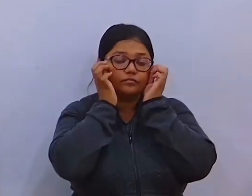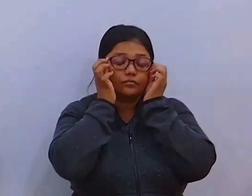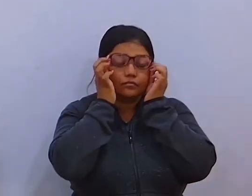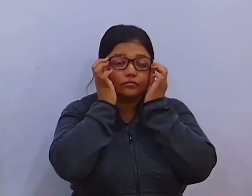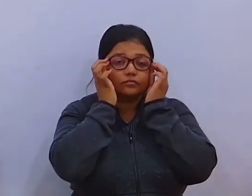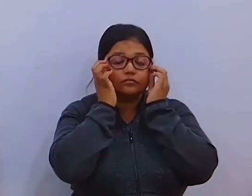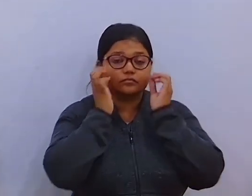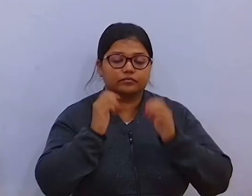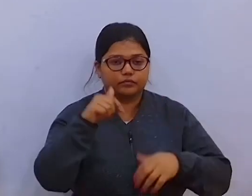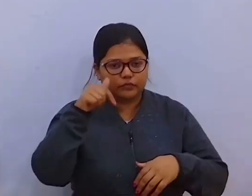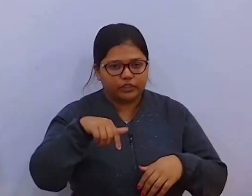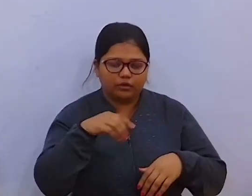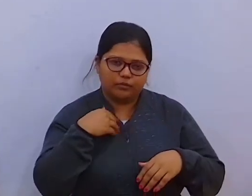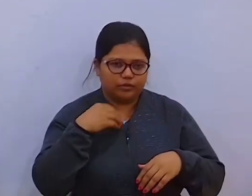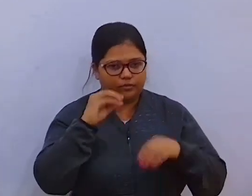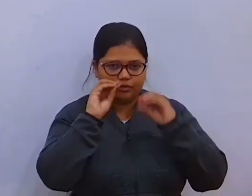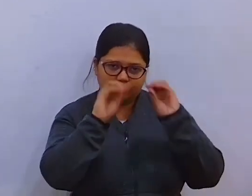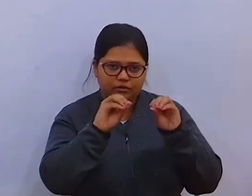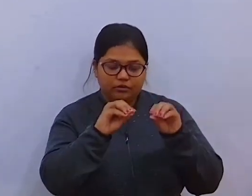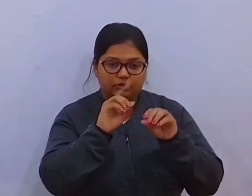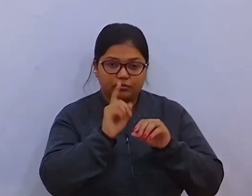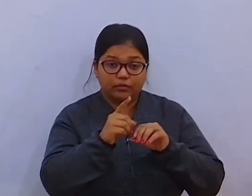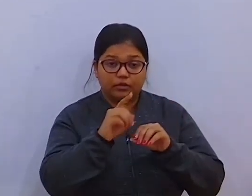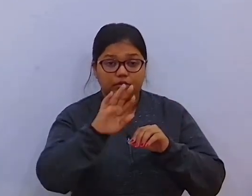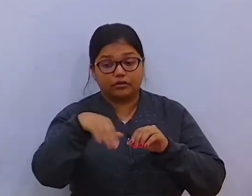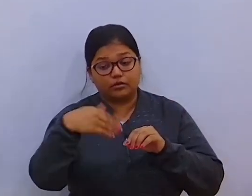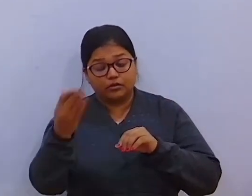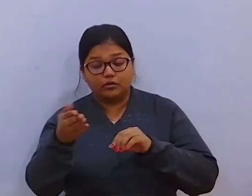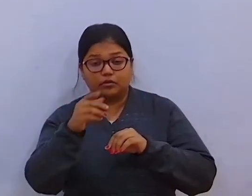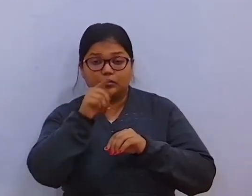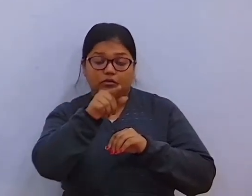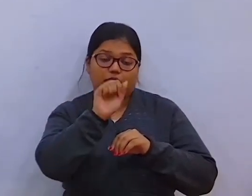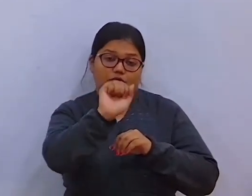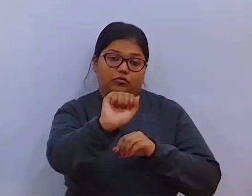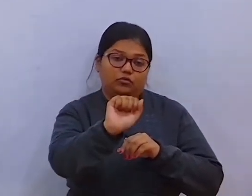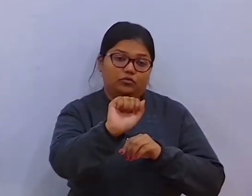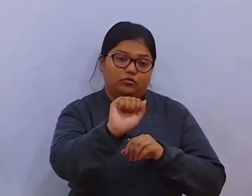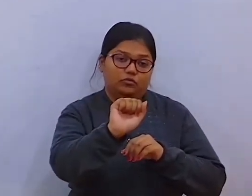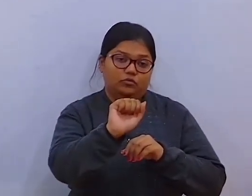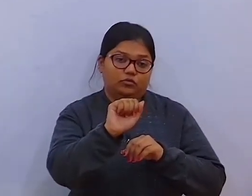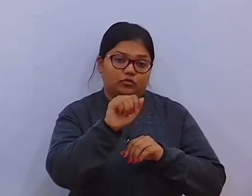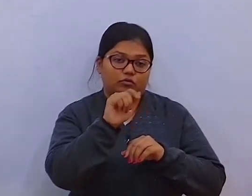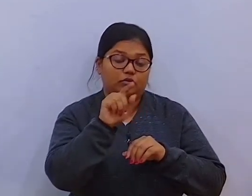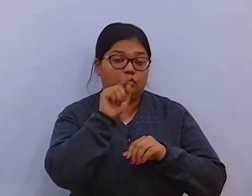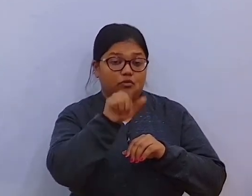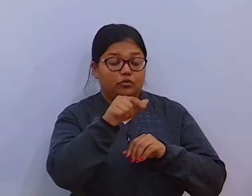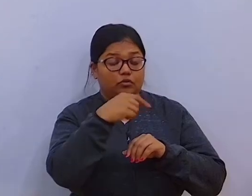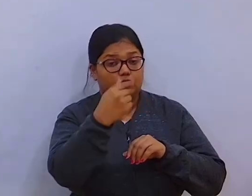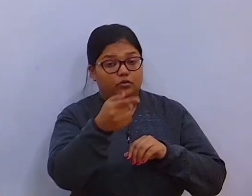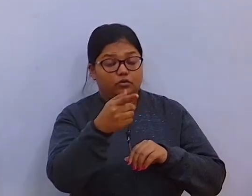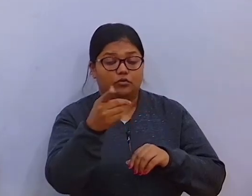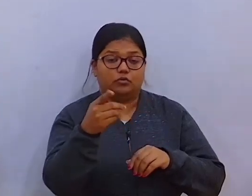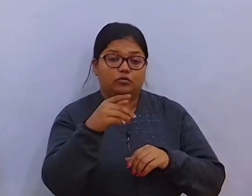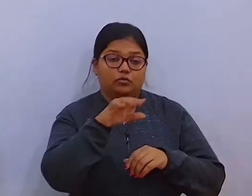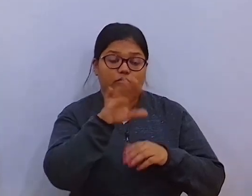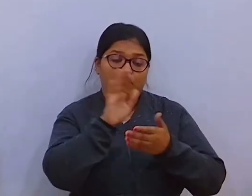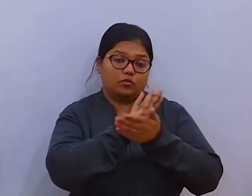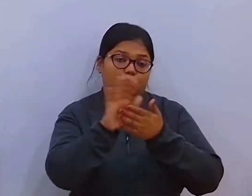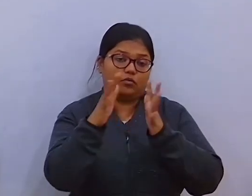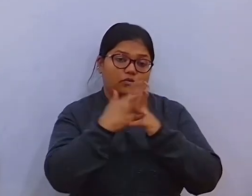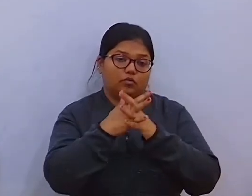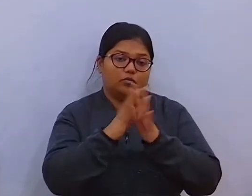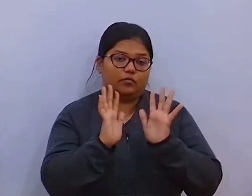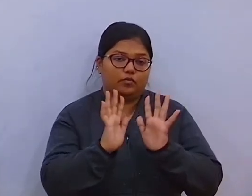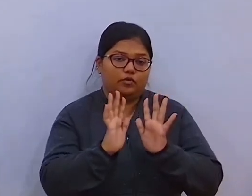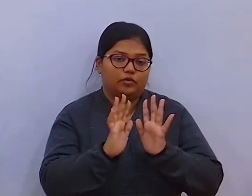अपने तरफ से प्रिपेयर होकर आएं। ठीक है, और मैं वो होमवर्क जो है वो ग्रुप में डाल दूंगी टेलीग्राम में। ठीक